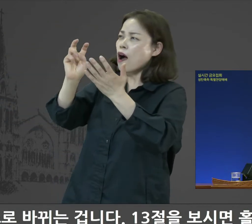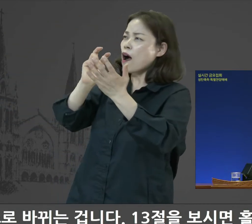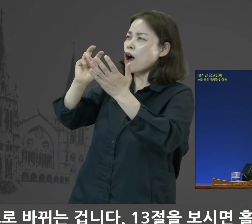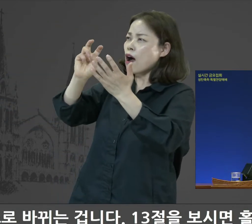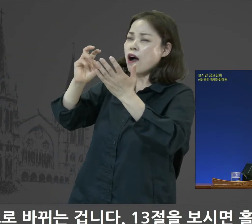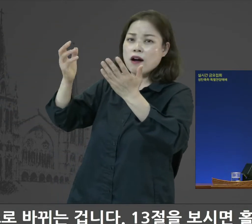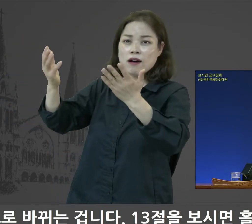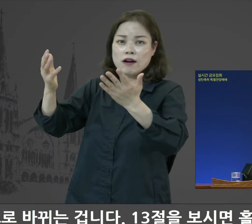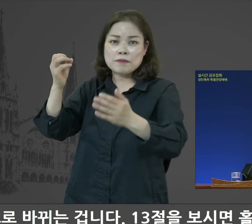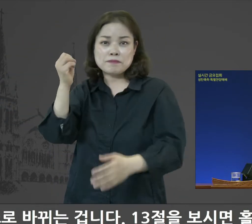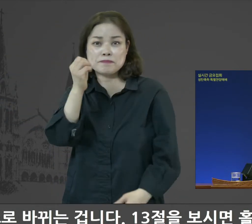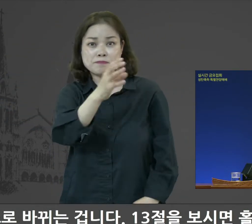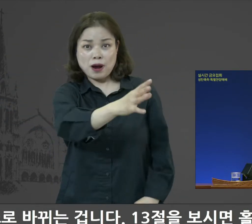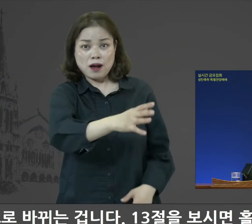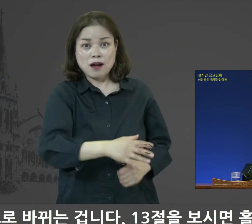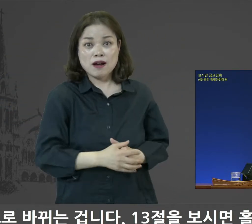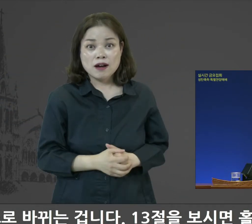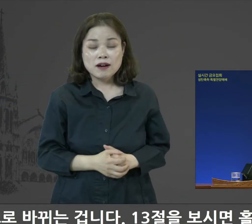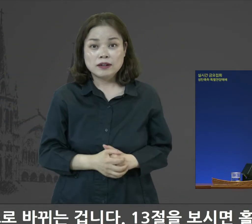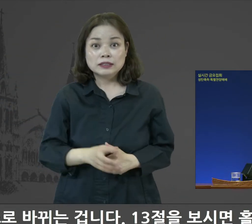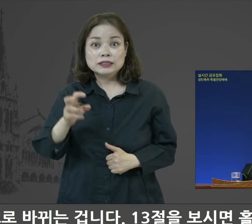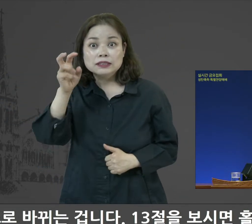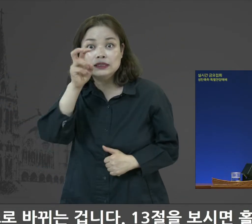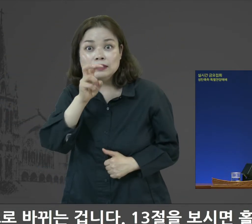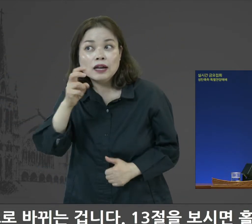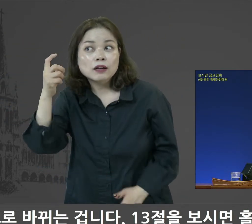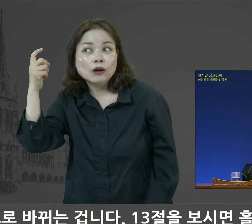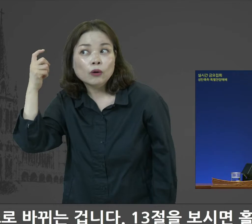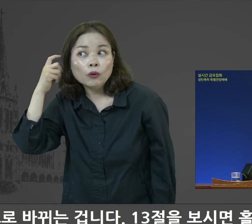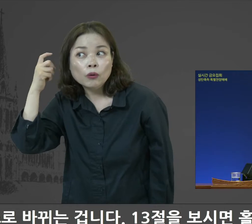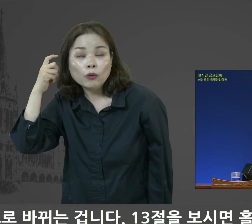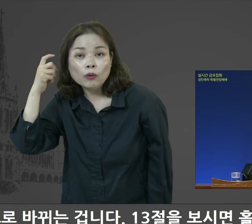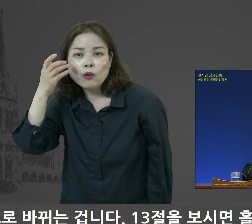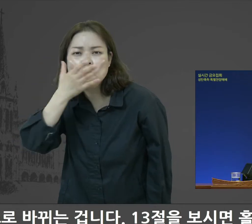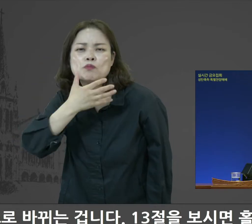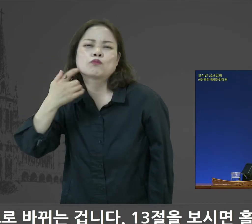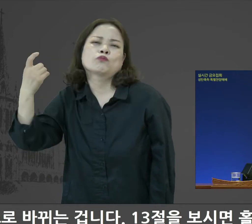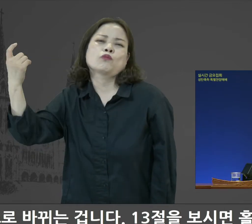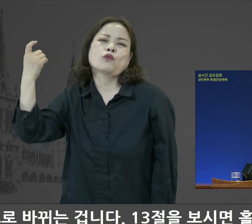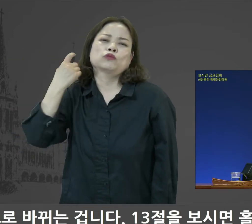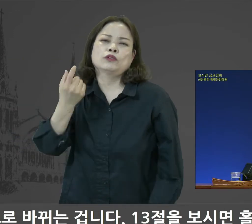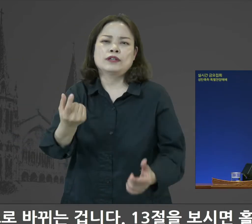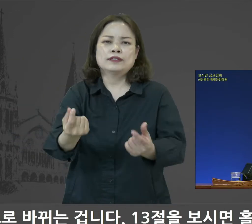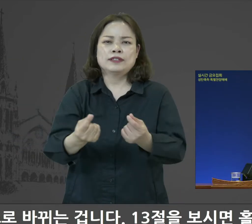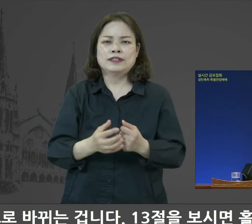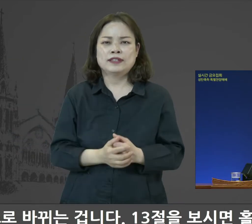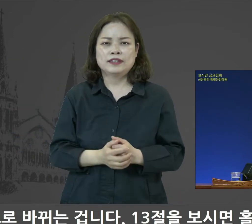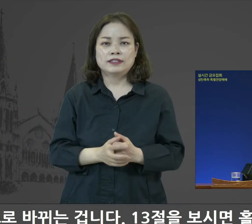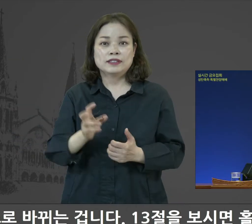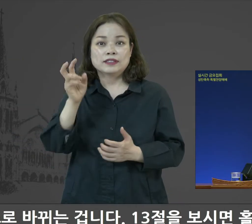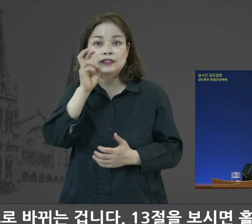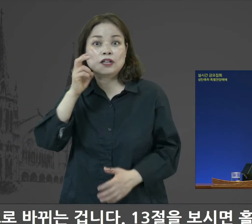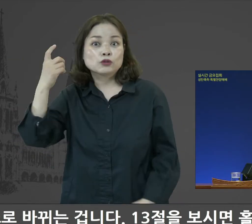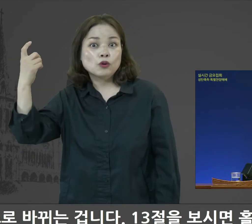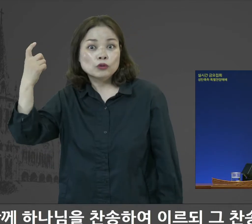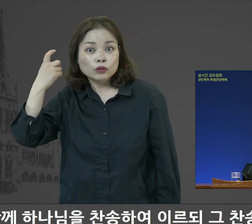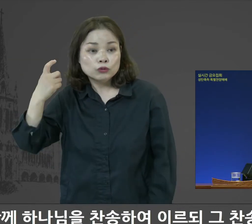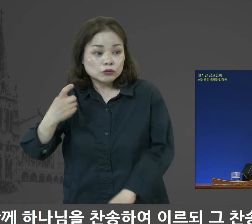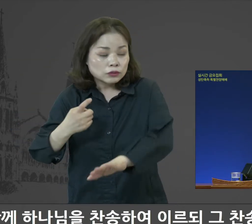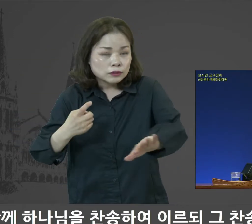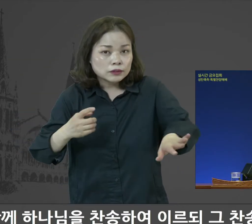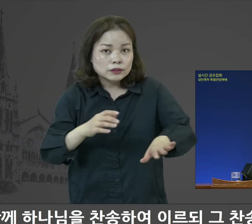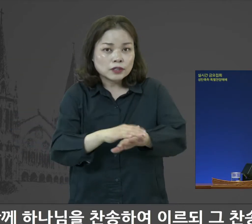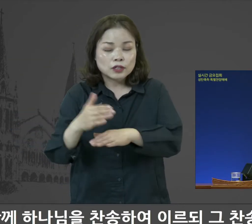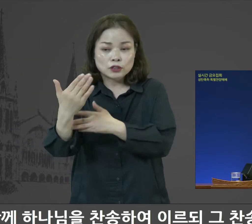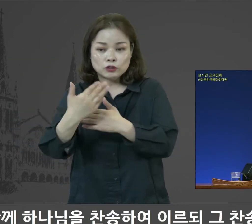찬송하여 이르되, 그 찬송의 소리가 복음인 겁니다. 자, 이 찬송의 소리를 우리가 잠시